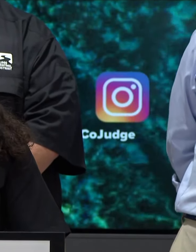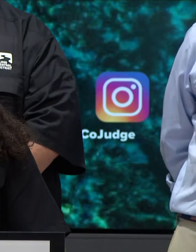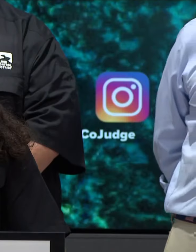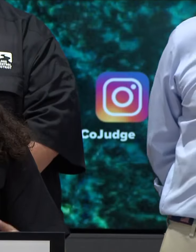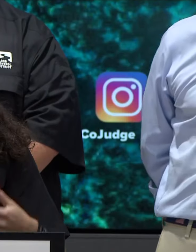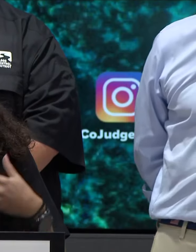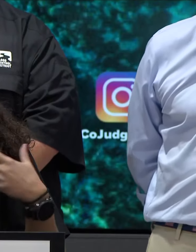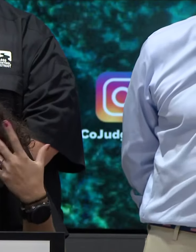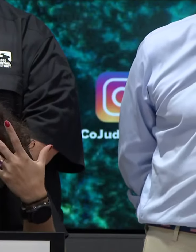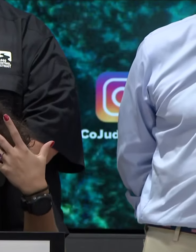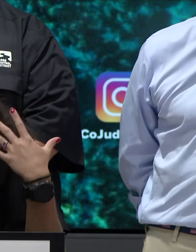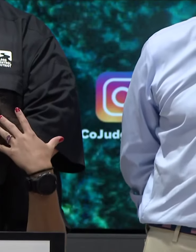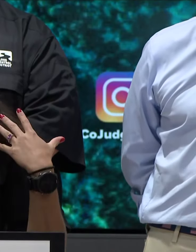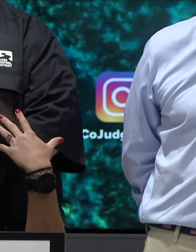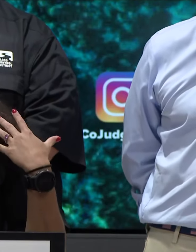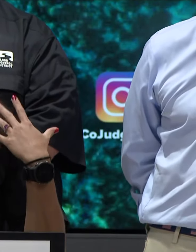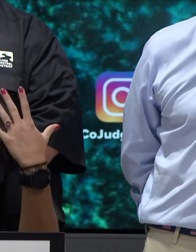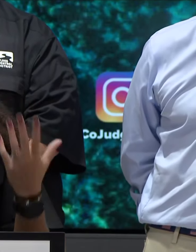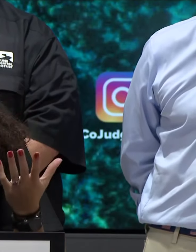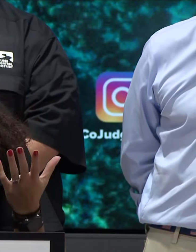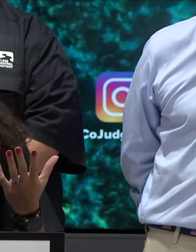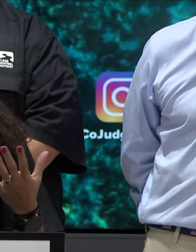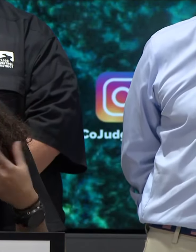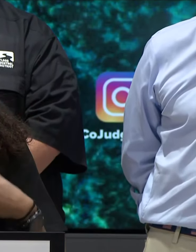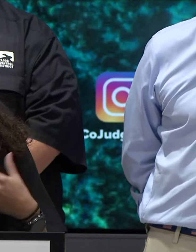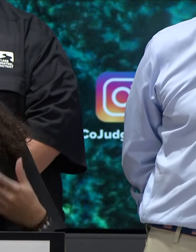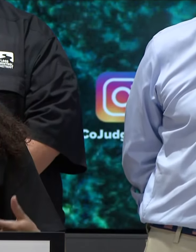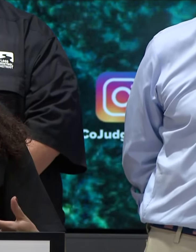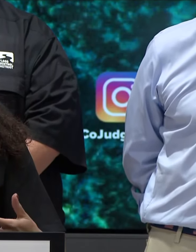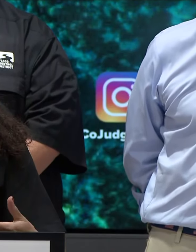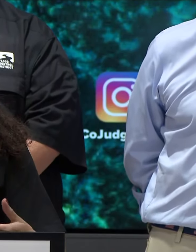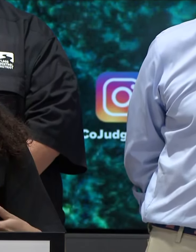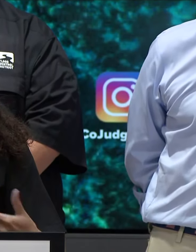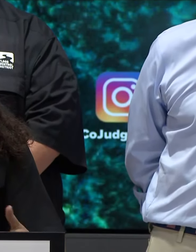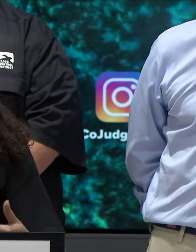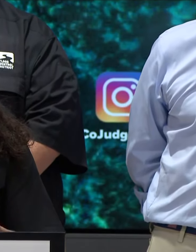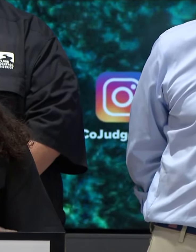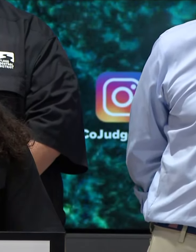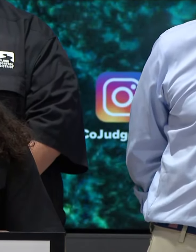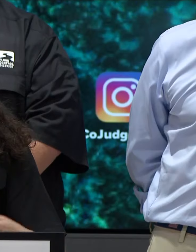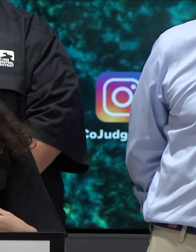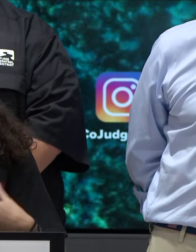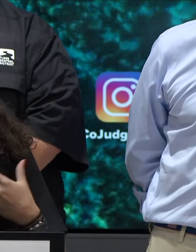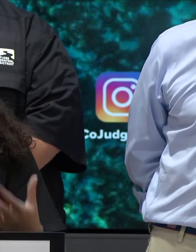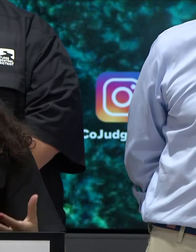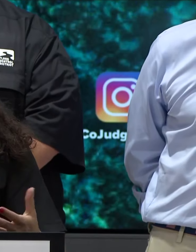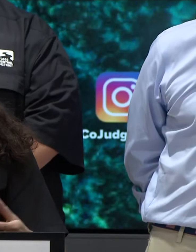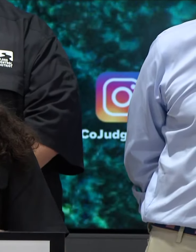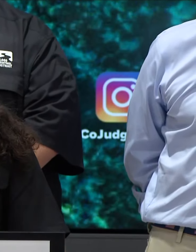hay suficiente gasolina es por la electricidad. Sin esa electricidad, las gasolineras